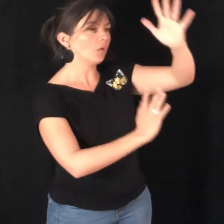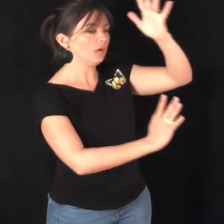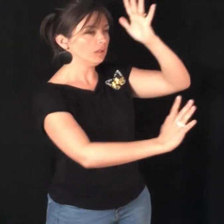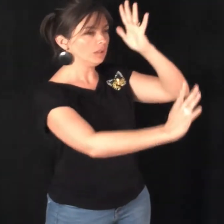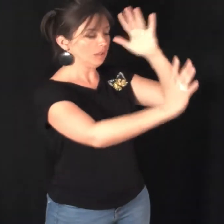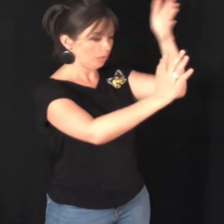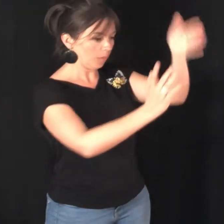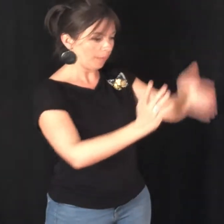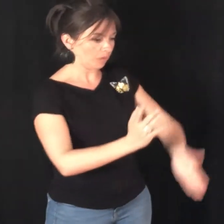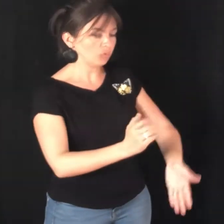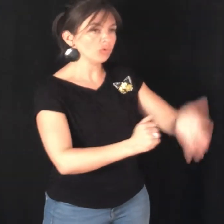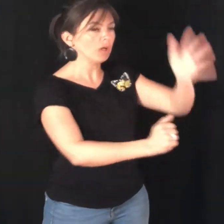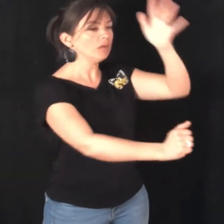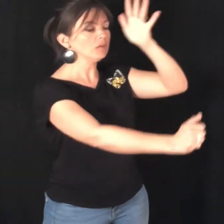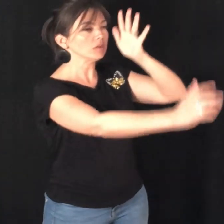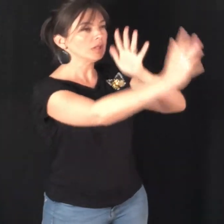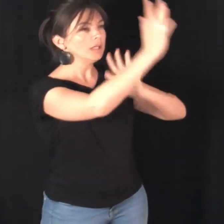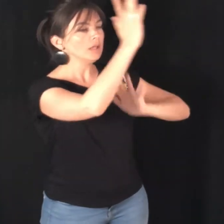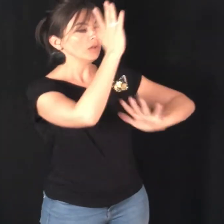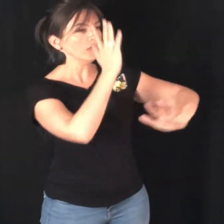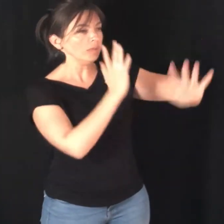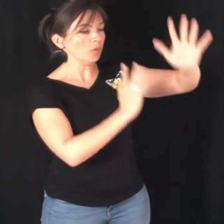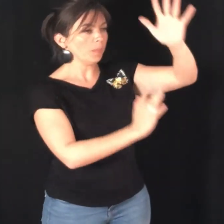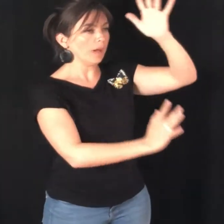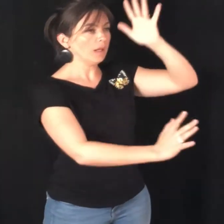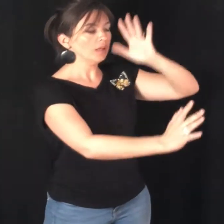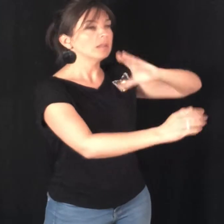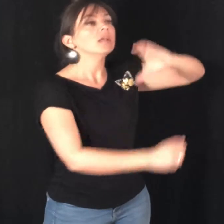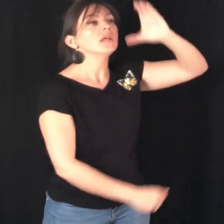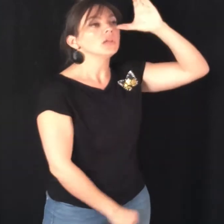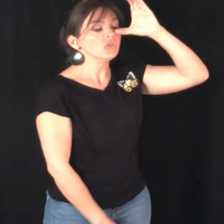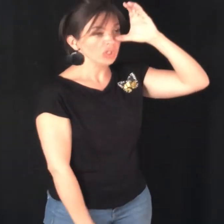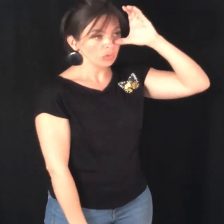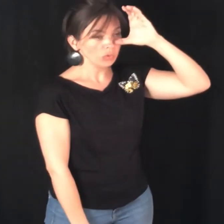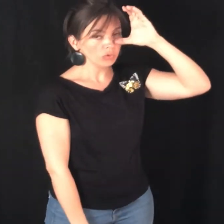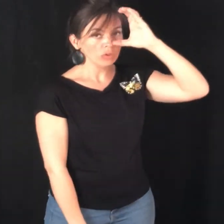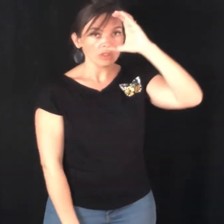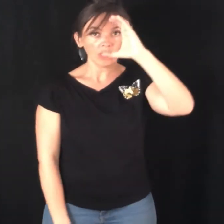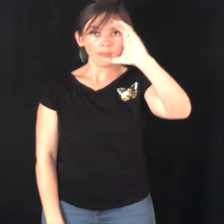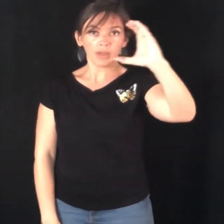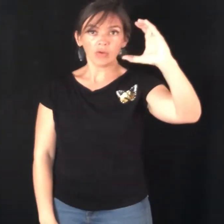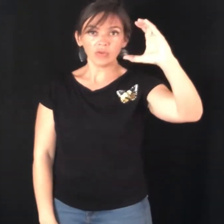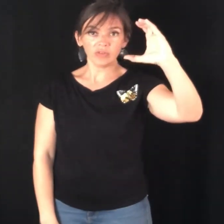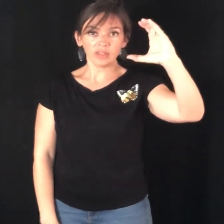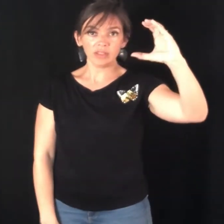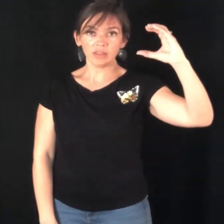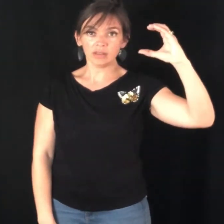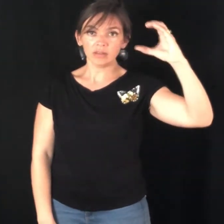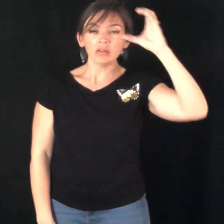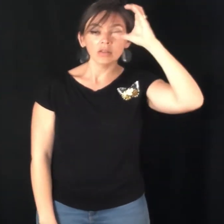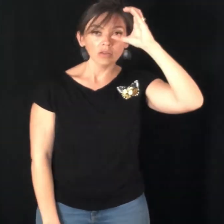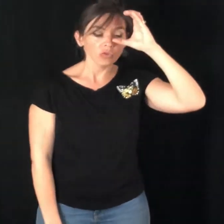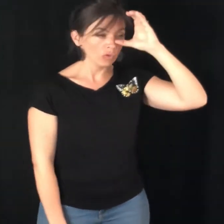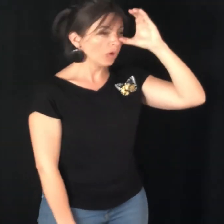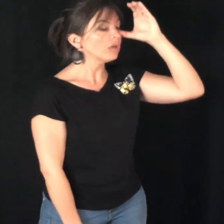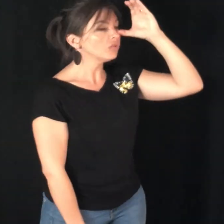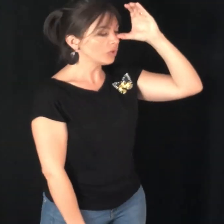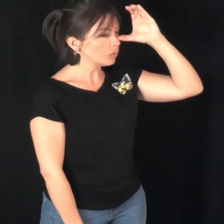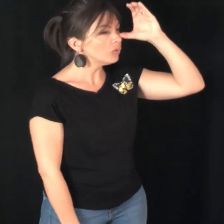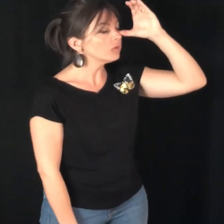moi. Papa est toujours là. Donc. Quand il me parle,'écoute, la main hancée sur l'œil,'écoute